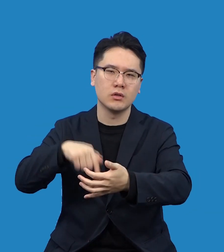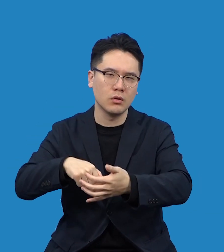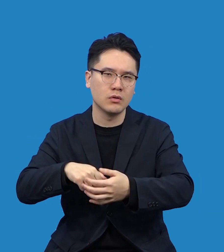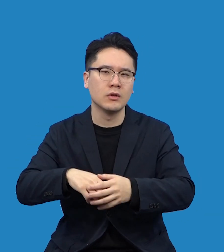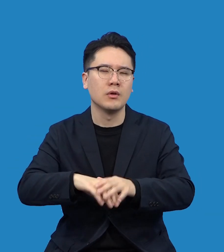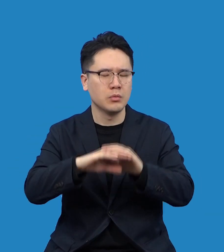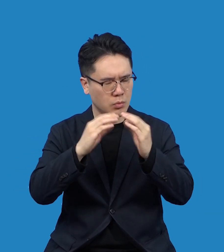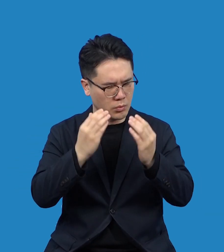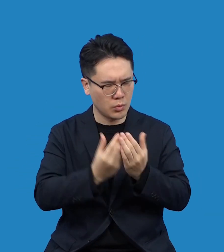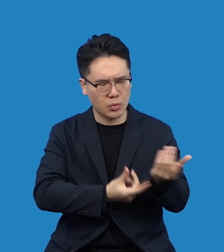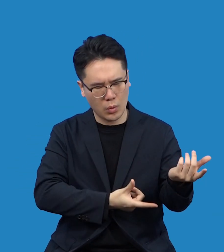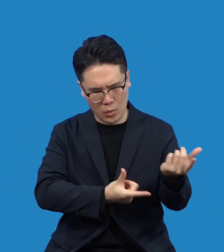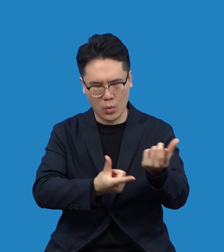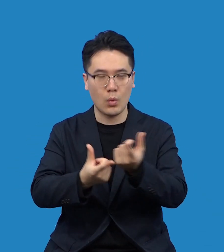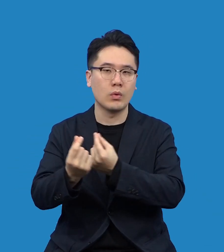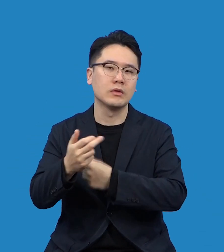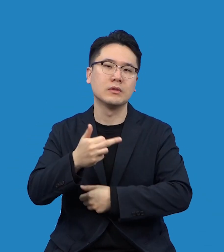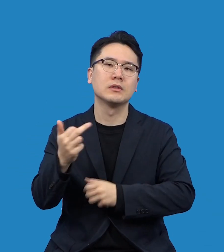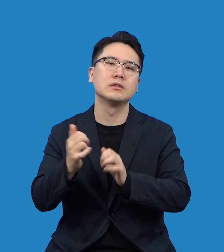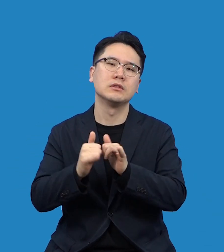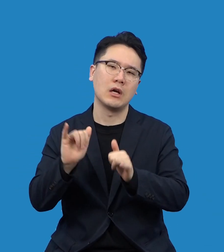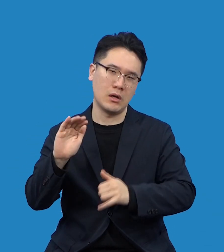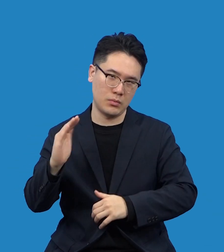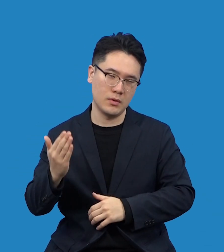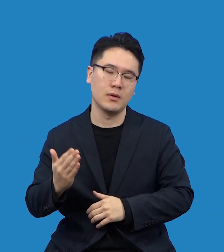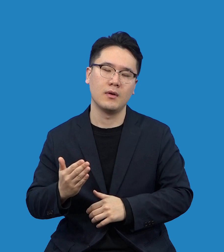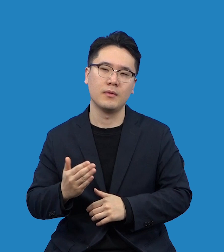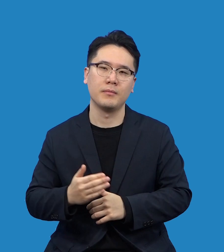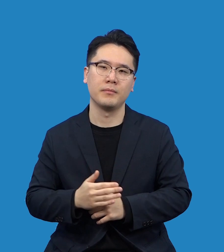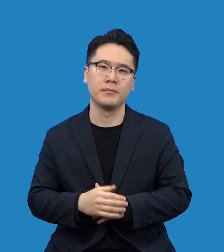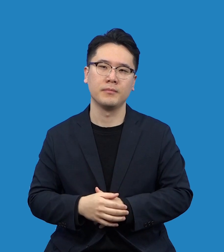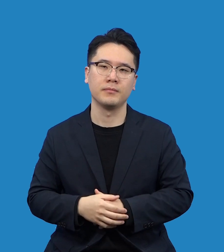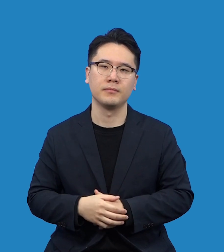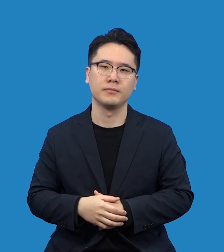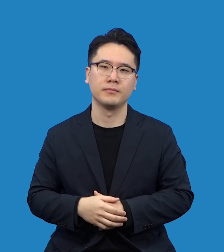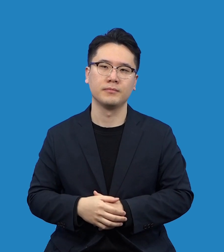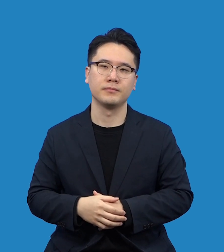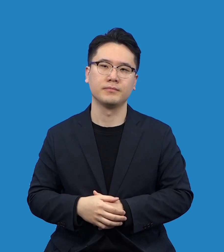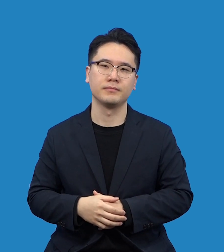다 큰 자가 된다, 그런 말씀이 역설 아닙니까?